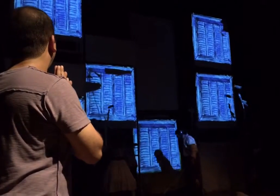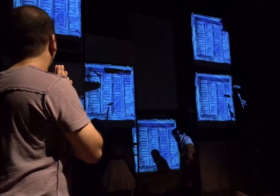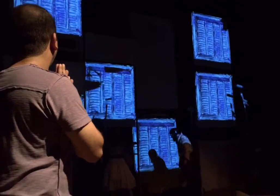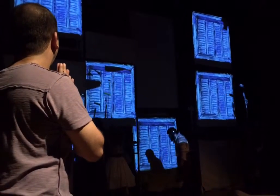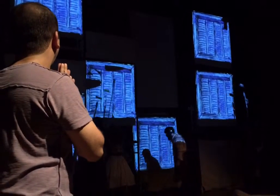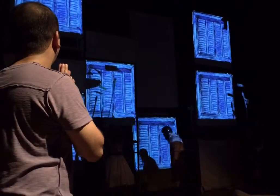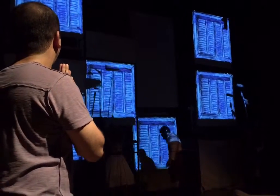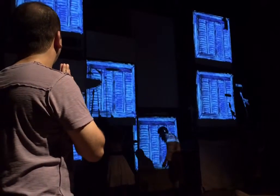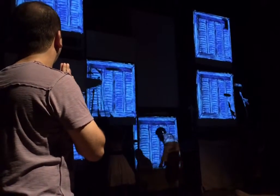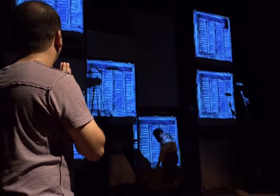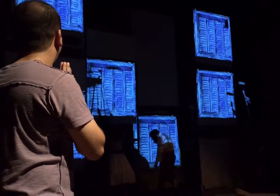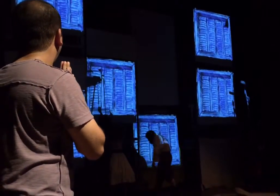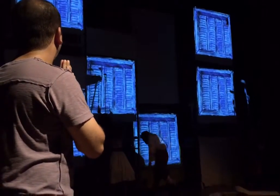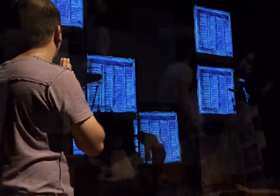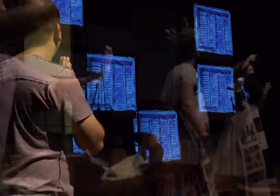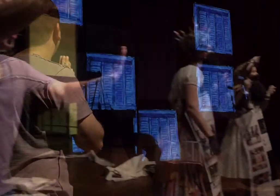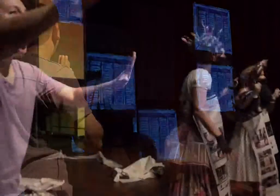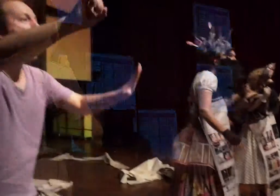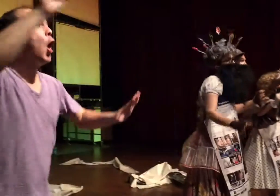Música